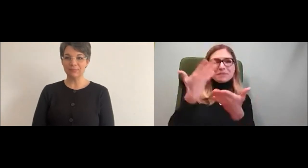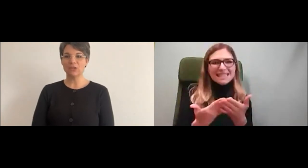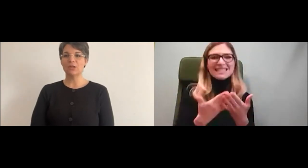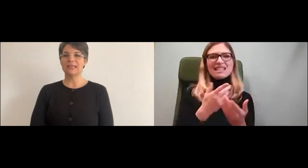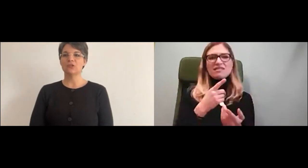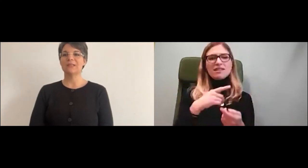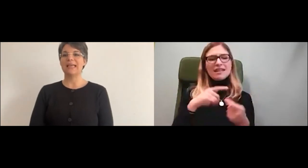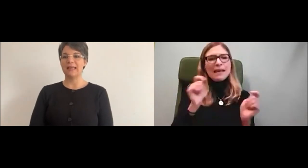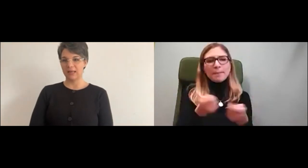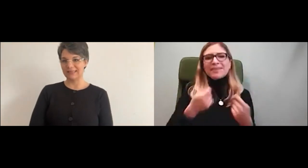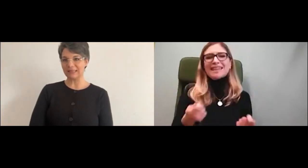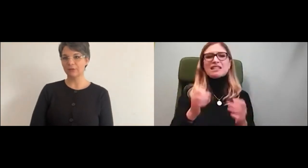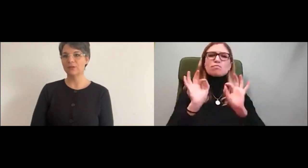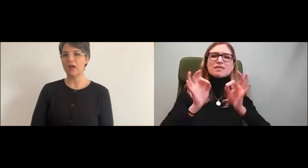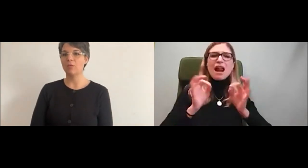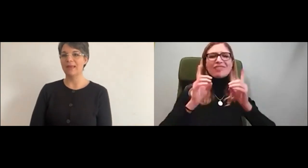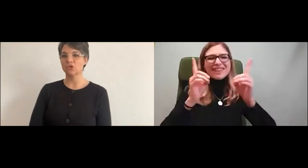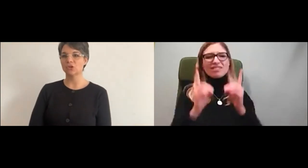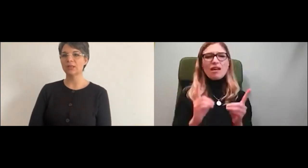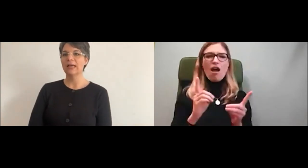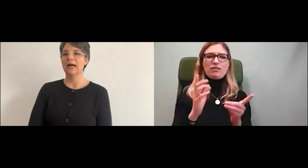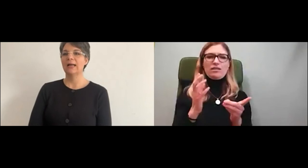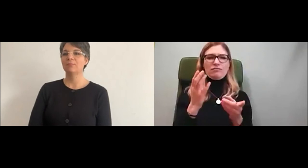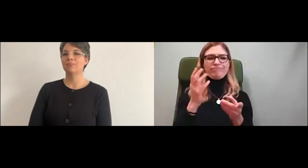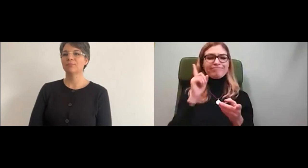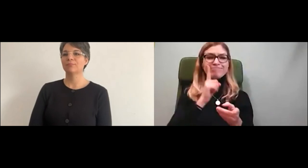Es gibt natürlich eine spezielle Didaktik für taube Menschen,